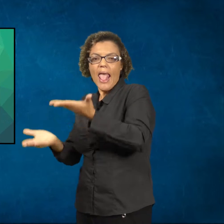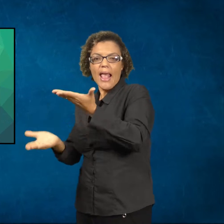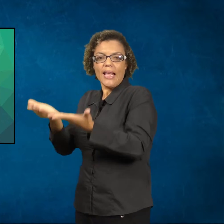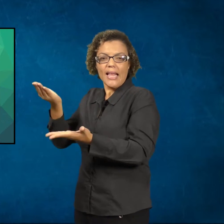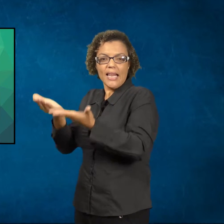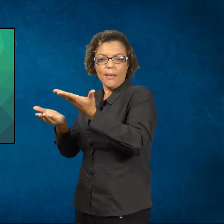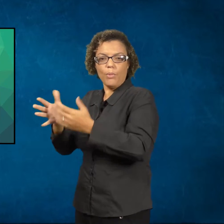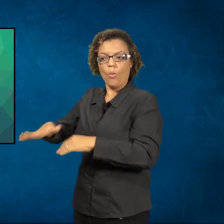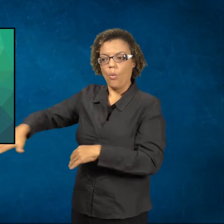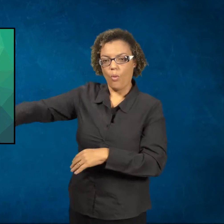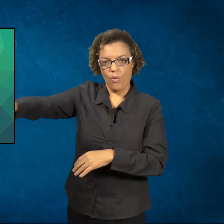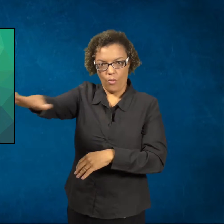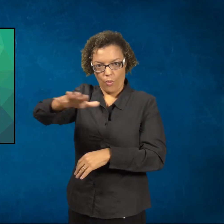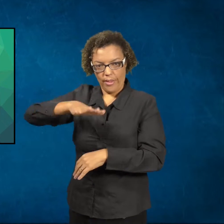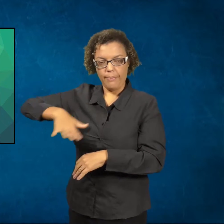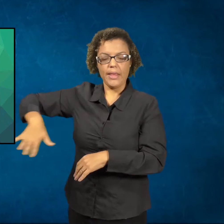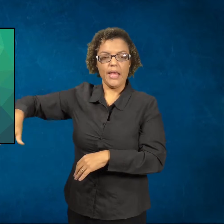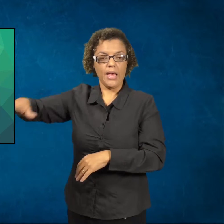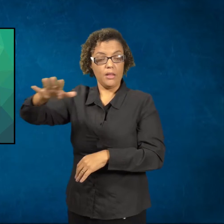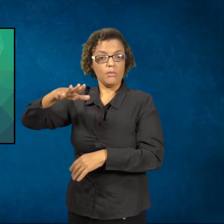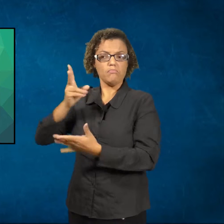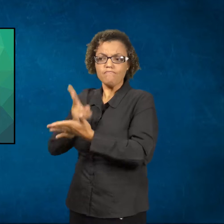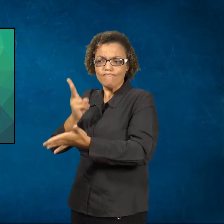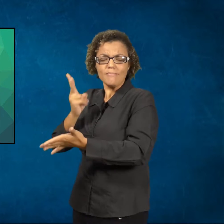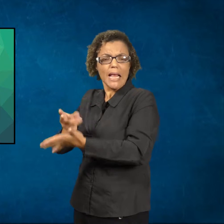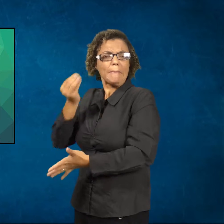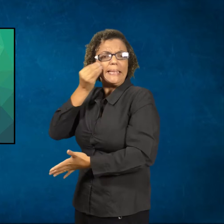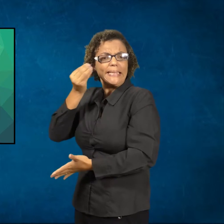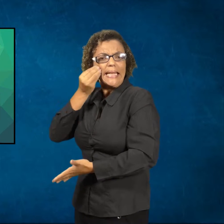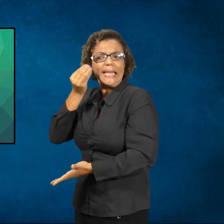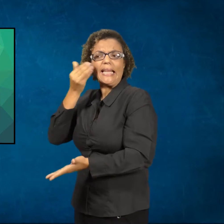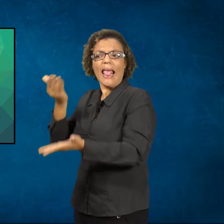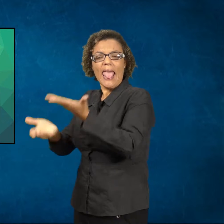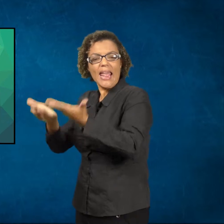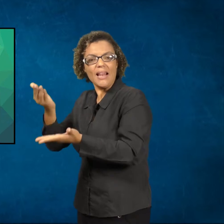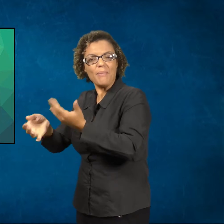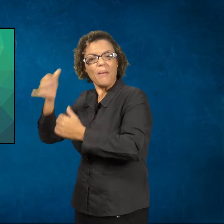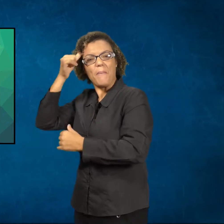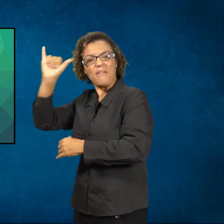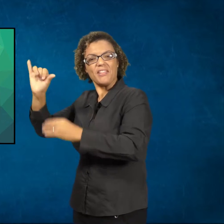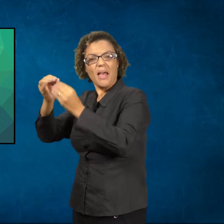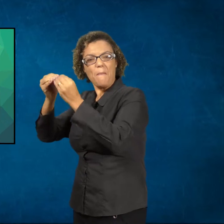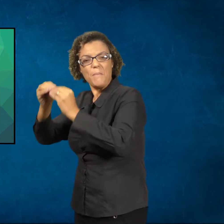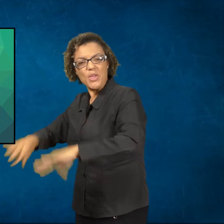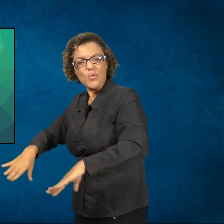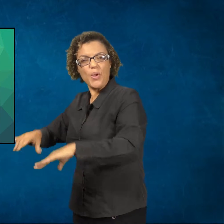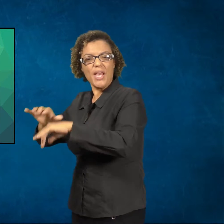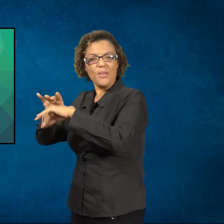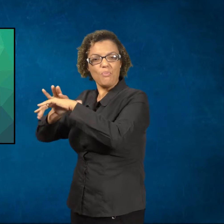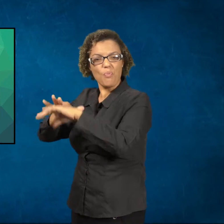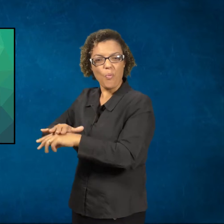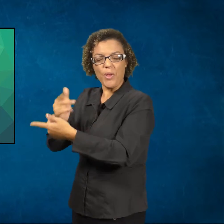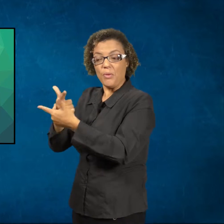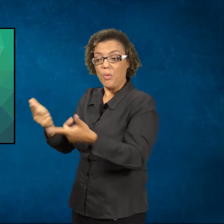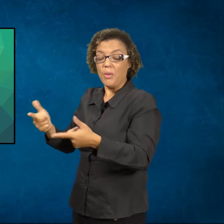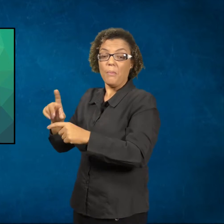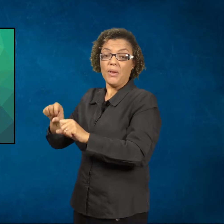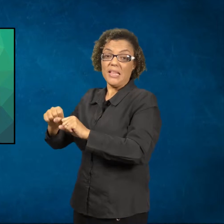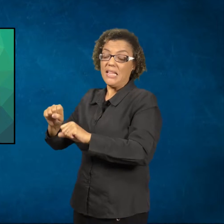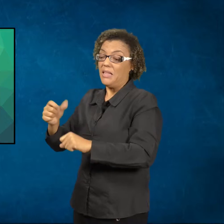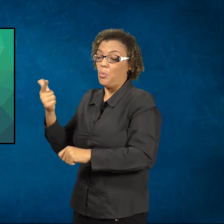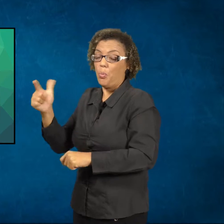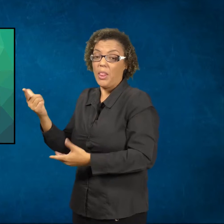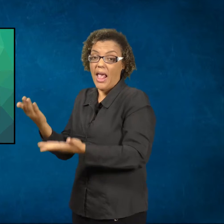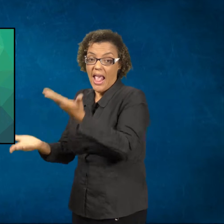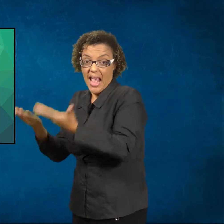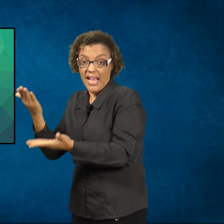com o meio, ele tende ao equilíbrio de diversas maneiras. e essa quebra do equilíbrio pode ter